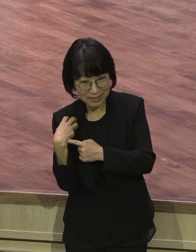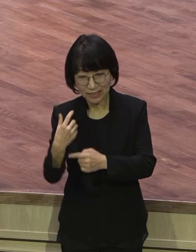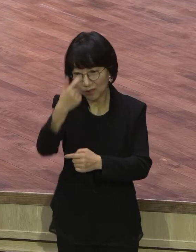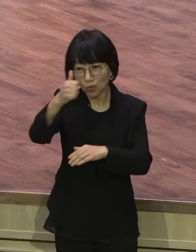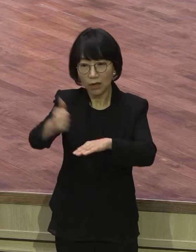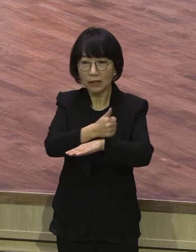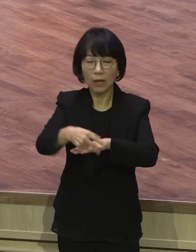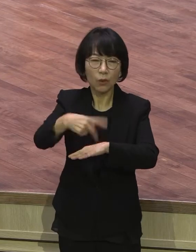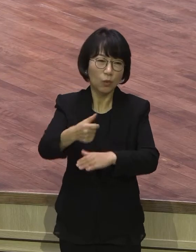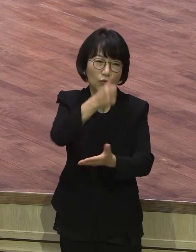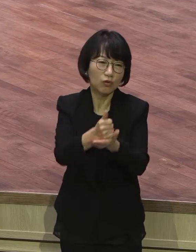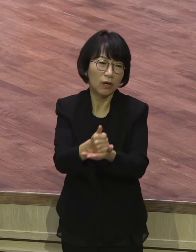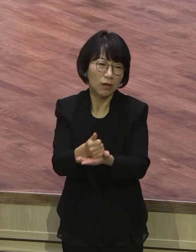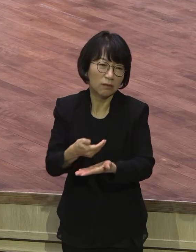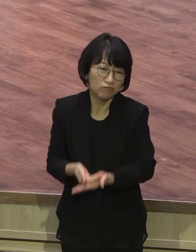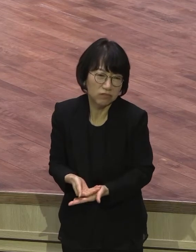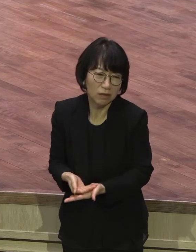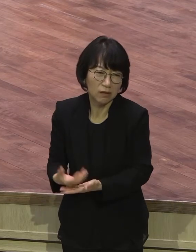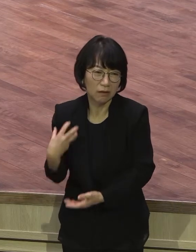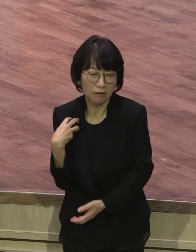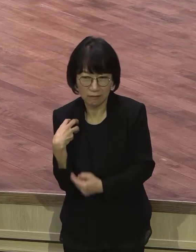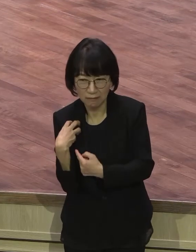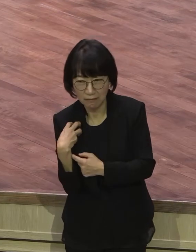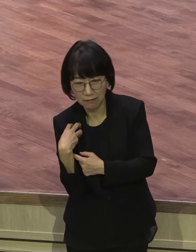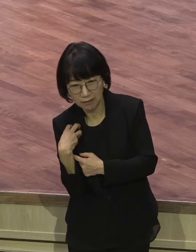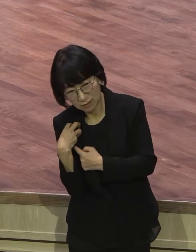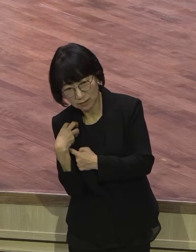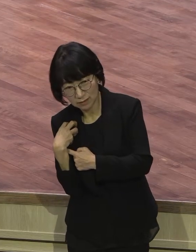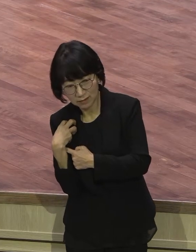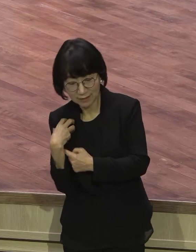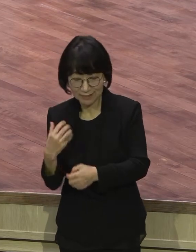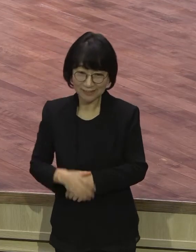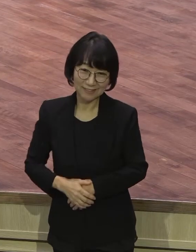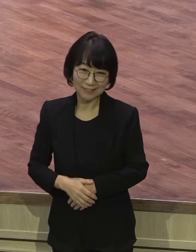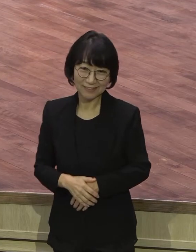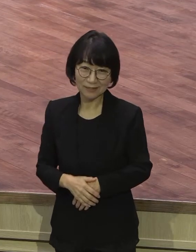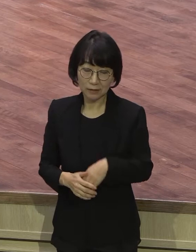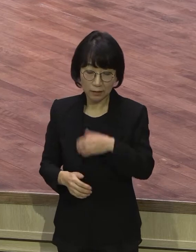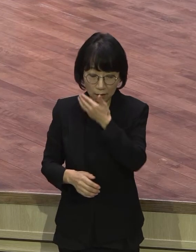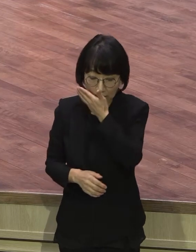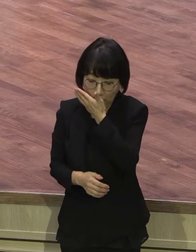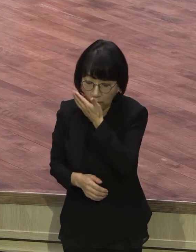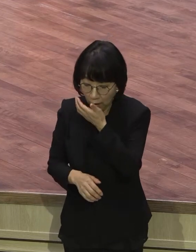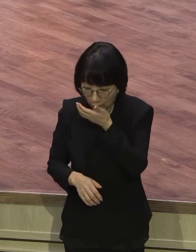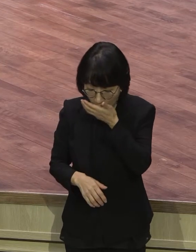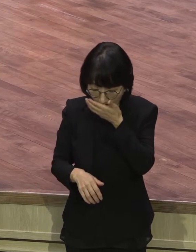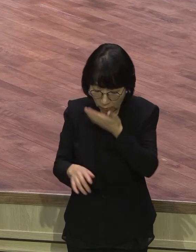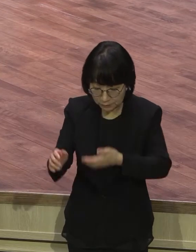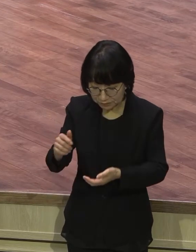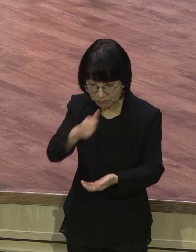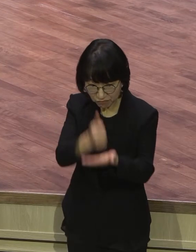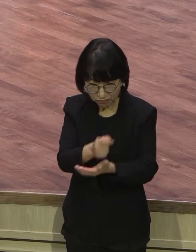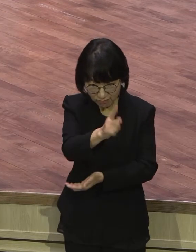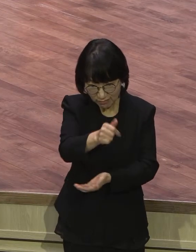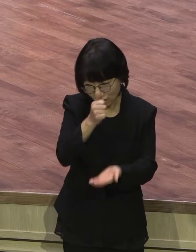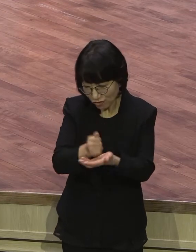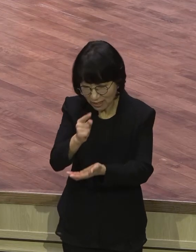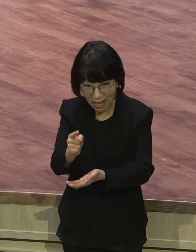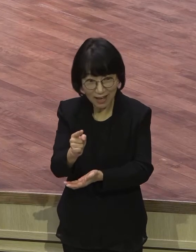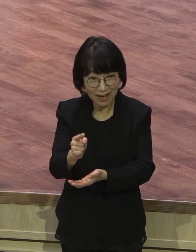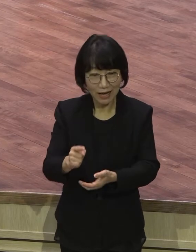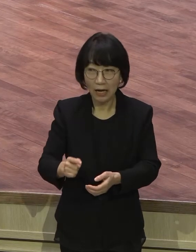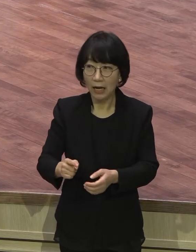사람들이 정죄의식이 불신자보다 더 많아요. 더 정죄의식이 많다니까요. 왜? 죄를 지적하니까. 뭐 구원 못 받을